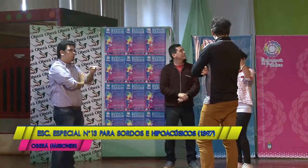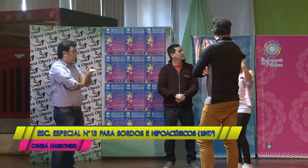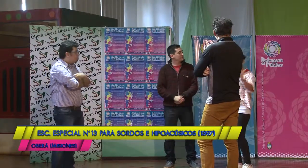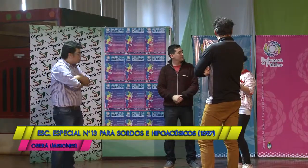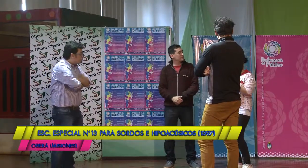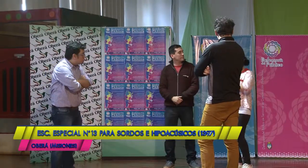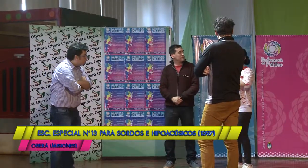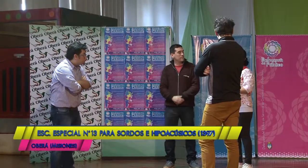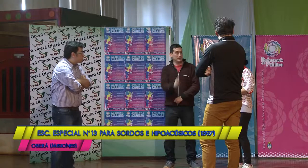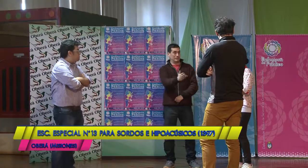Hola, buenas tardes.